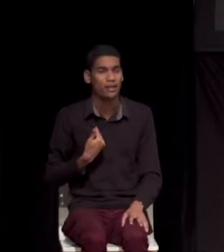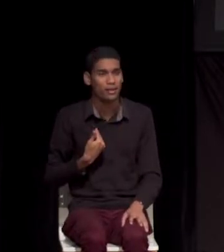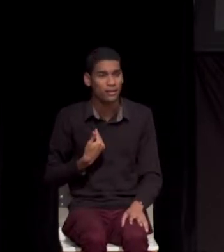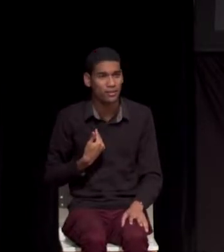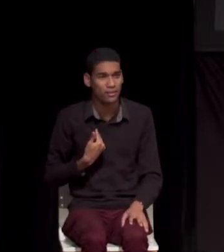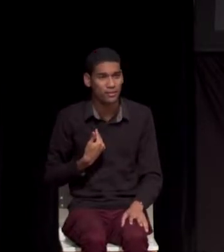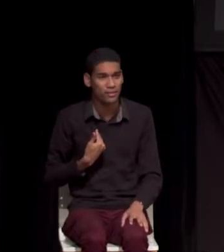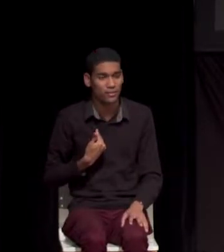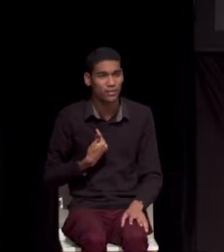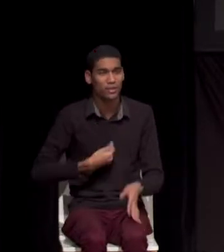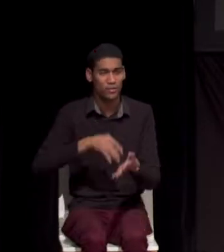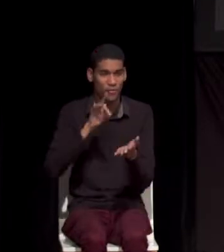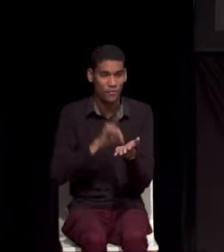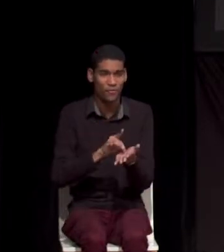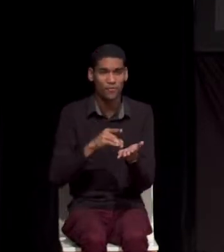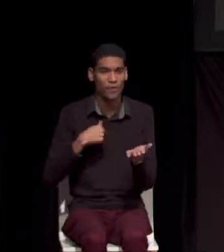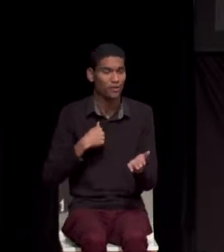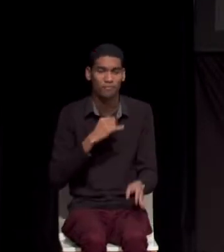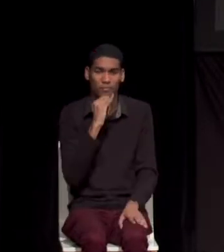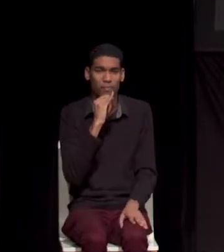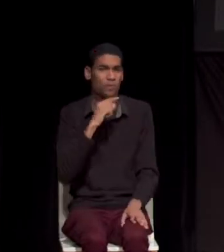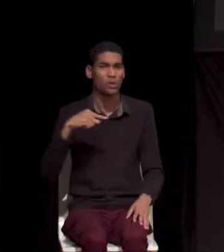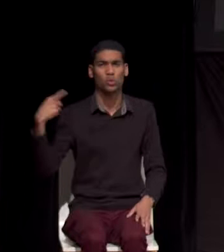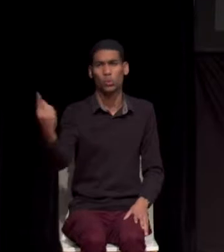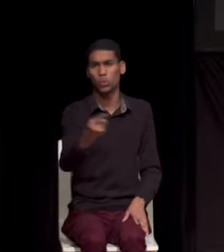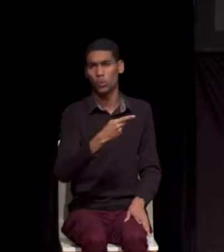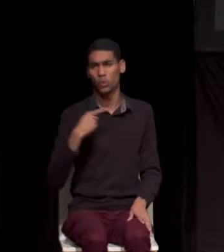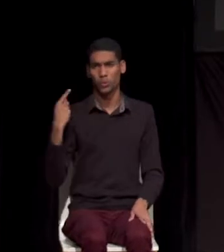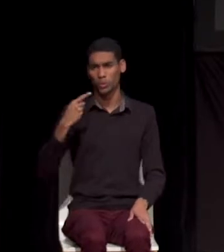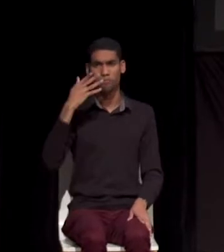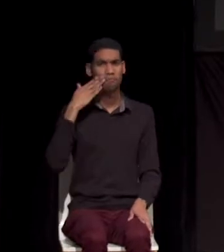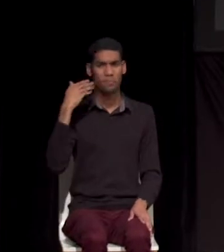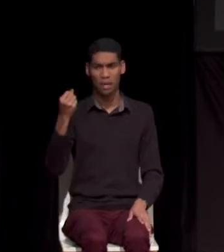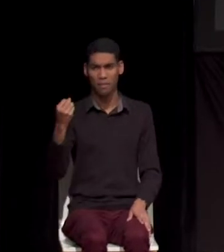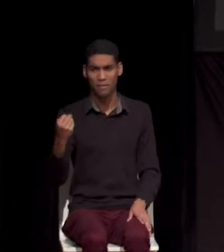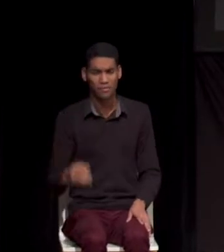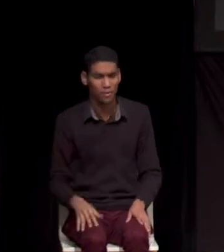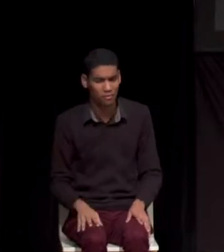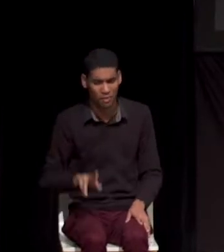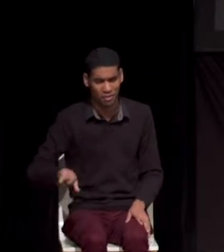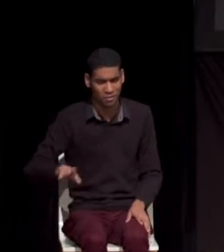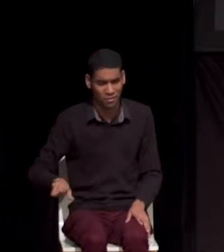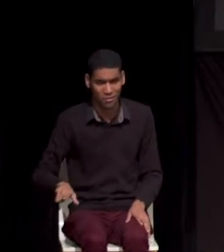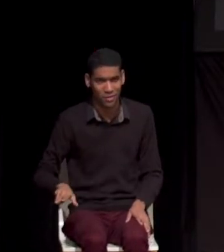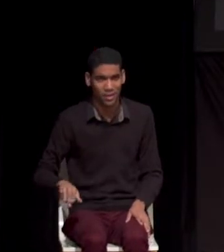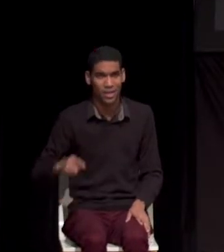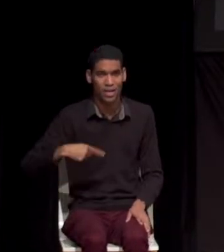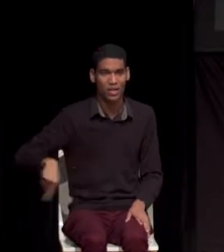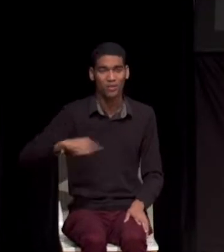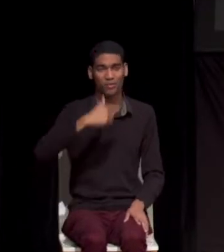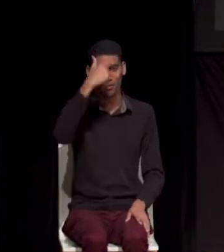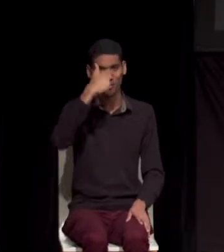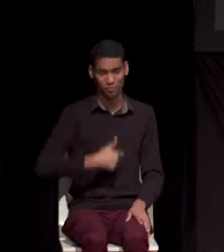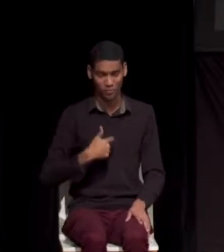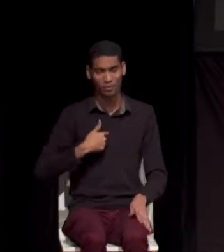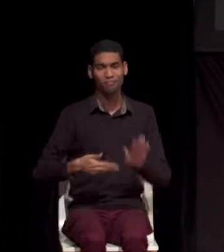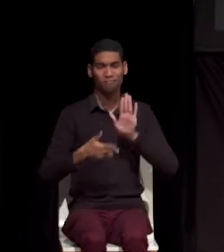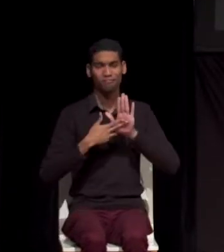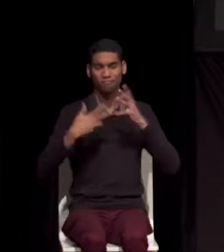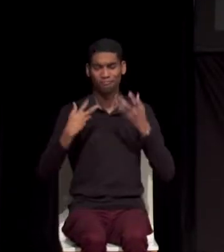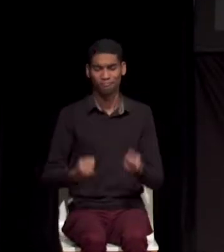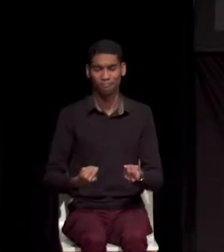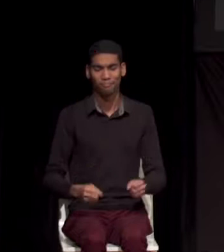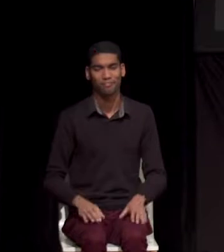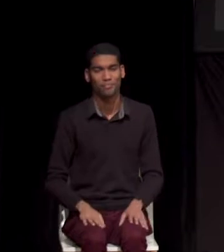Que, genuinamente, ninguém aqui é branco. E, de fato, assumir quem é. Esse é um ponto fundamental. E outra